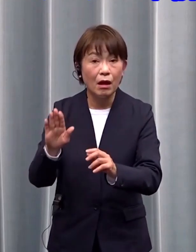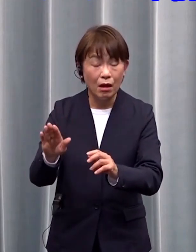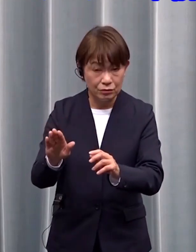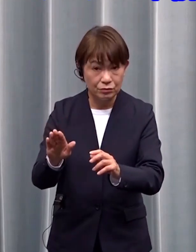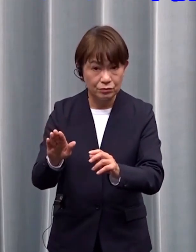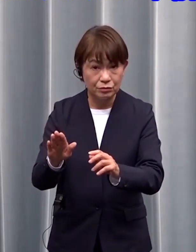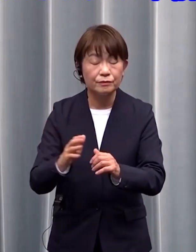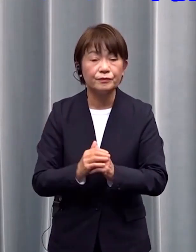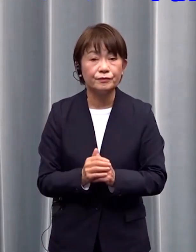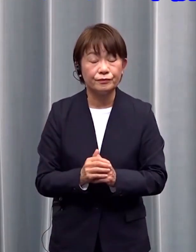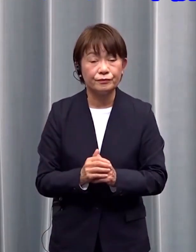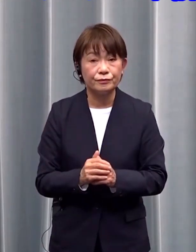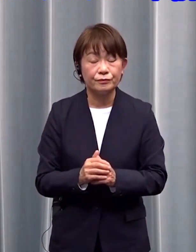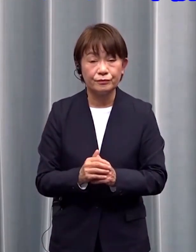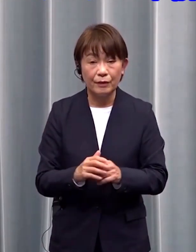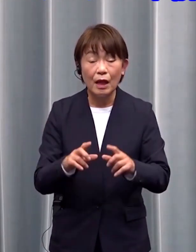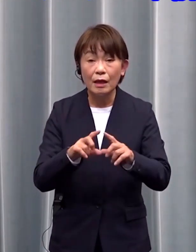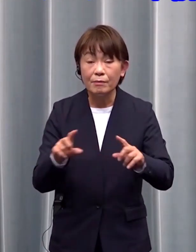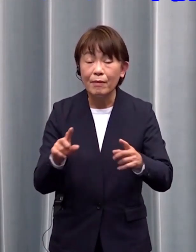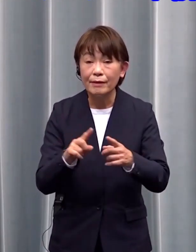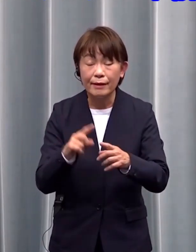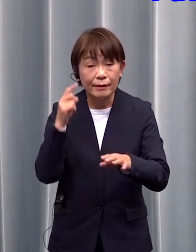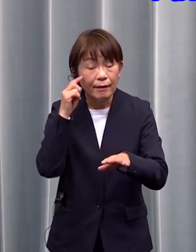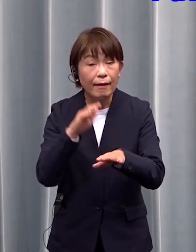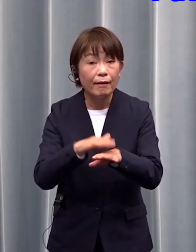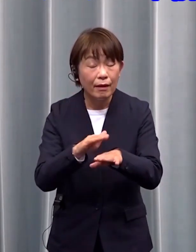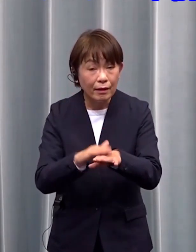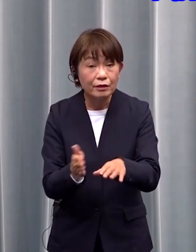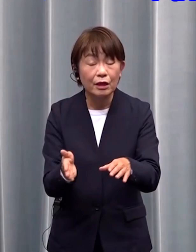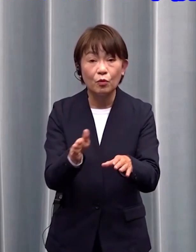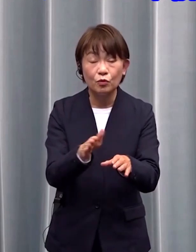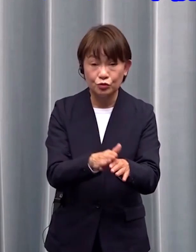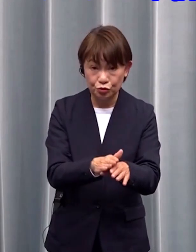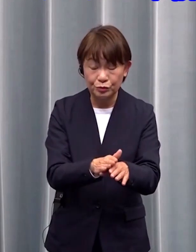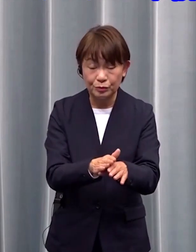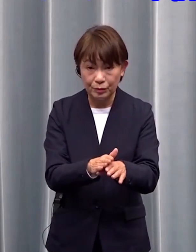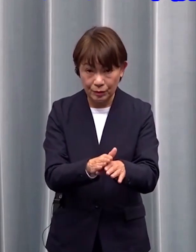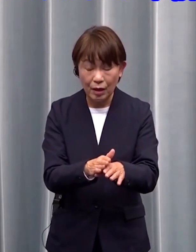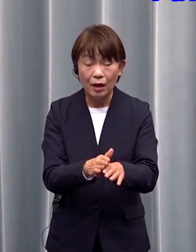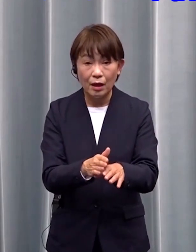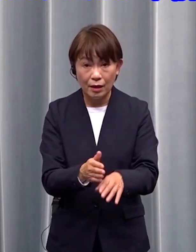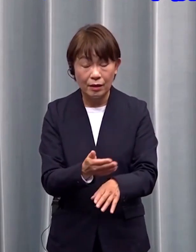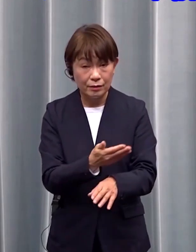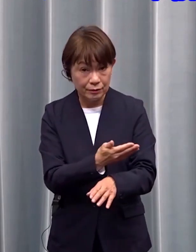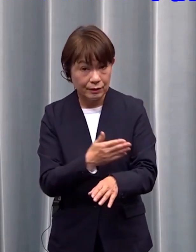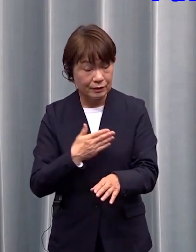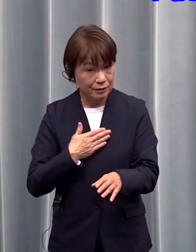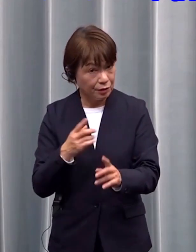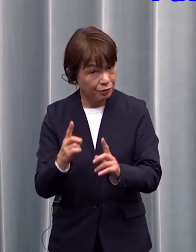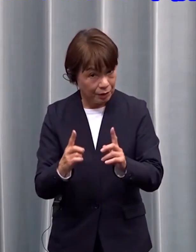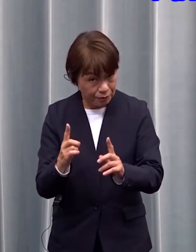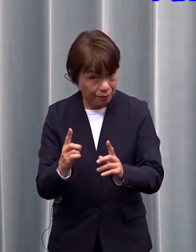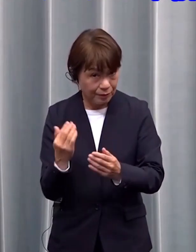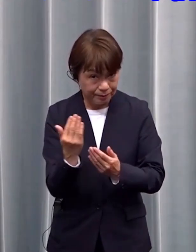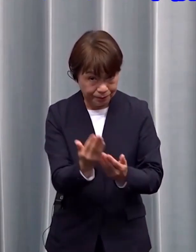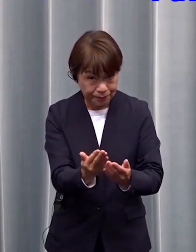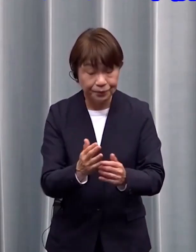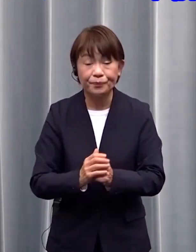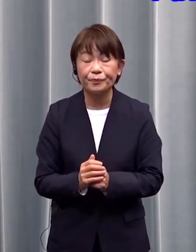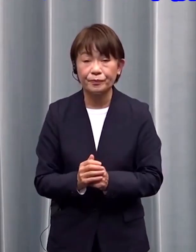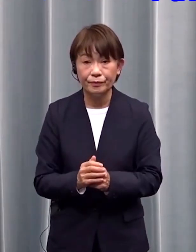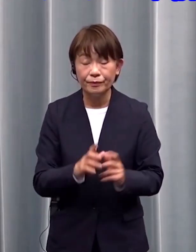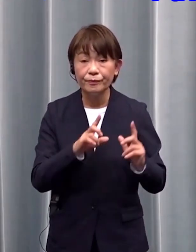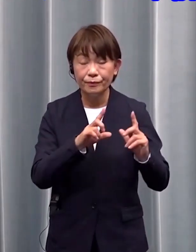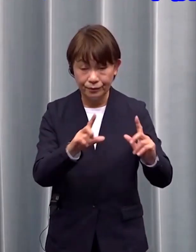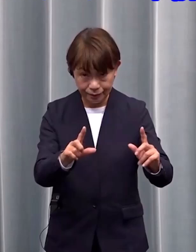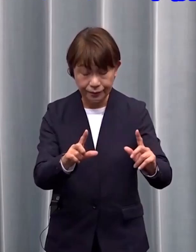が、一般論も含めて、この報道をそもそも林さんは承知しているかどうかも含めてお答えください。 はい、そうした記